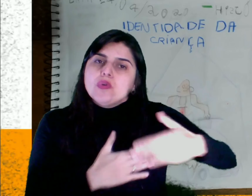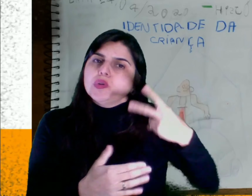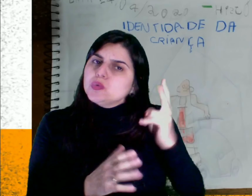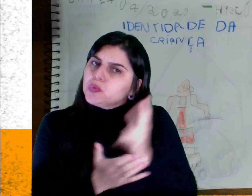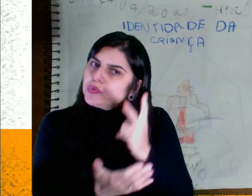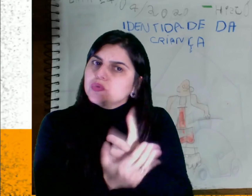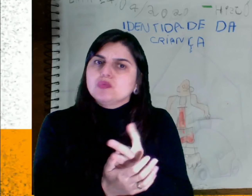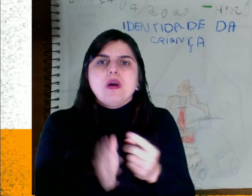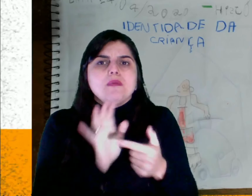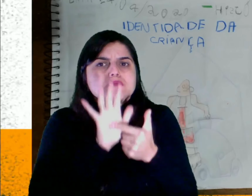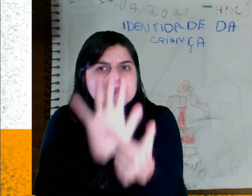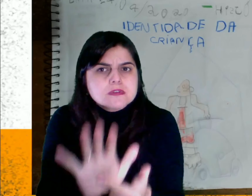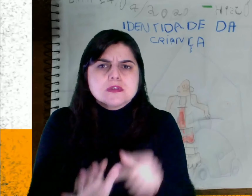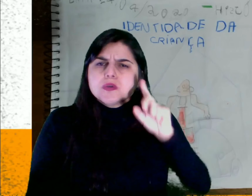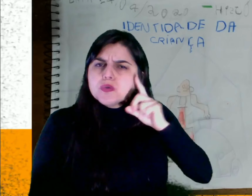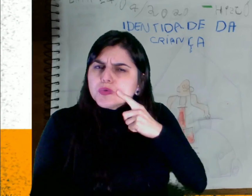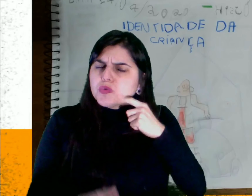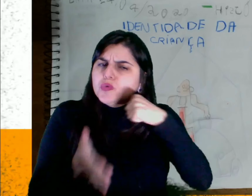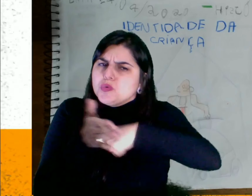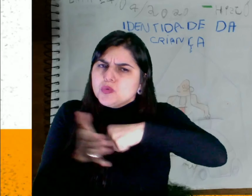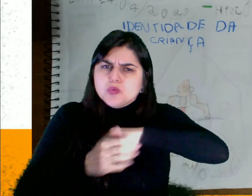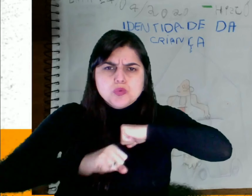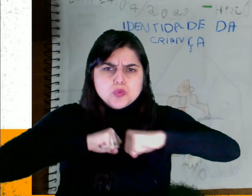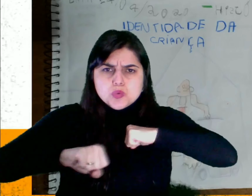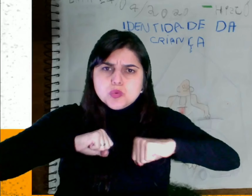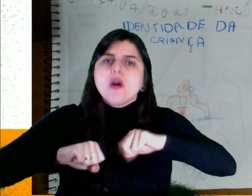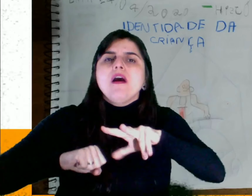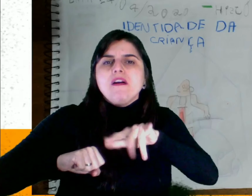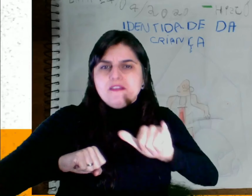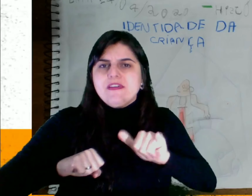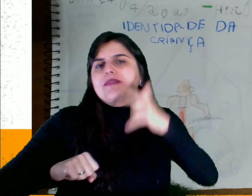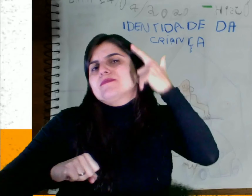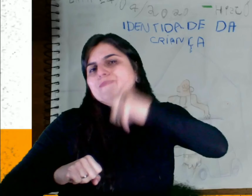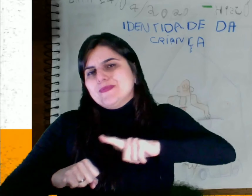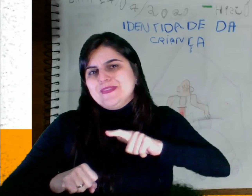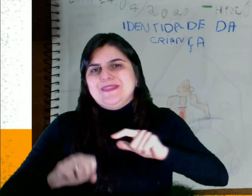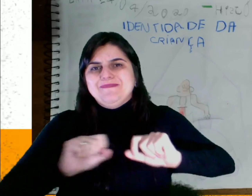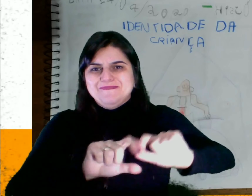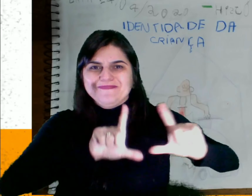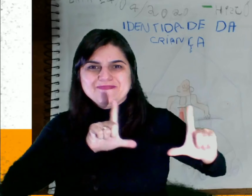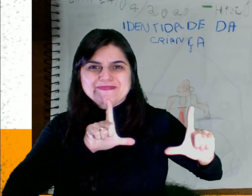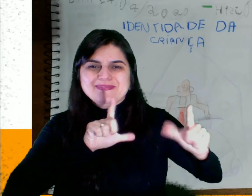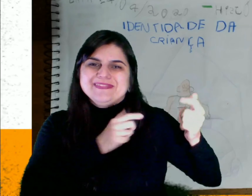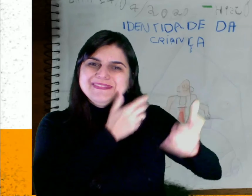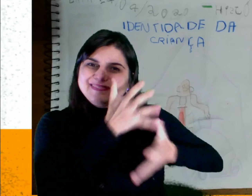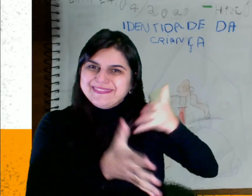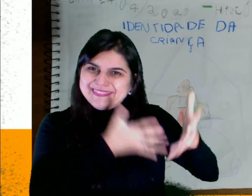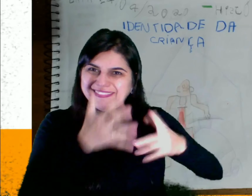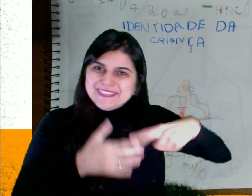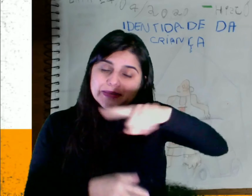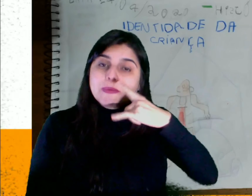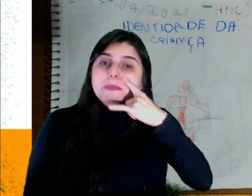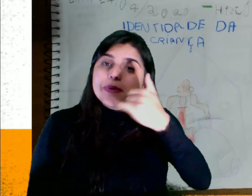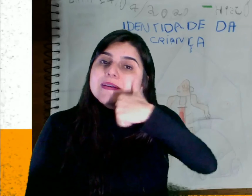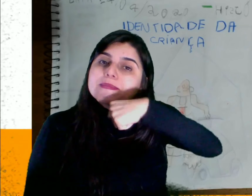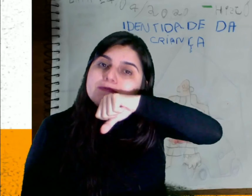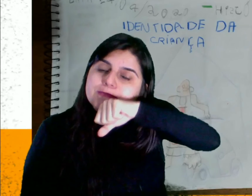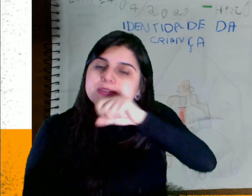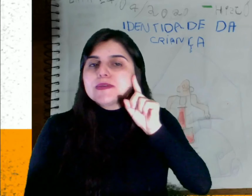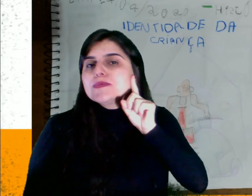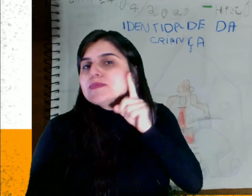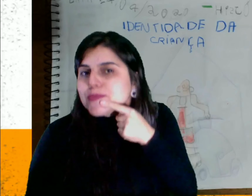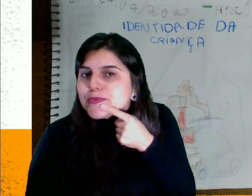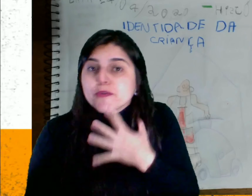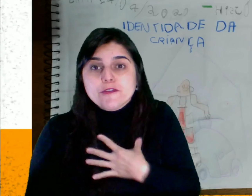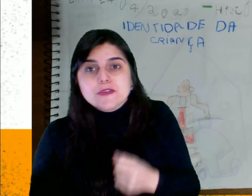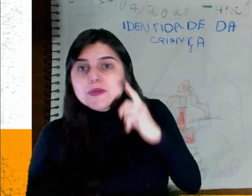organizar, fiquem super à vontade. Antes não tinha janela de Libras, né? Não estava acontecendo a janela de Libras, mas continue se manifestando até